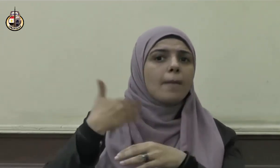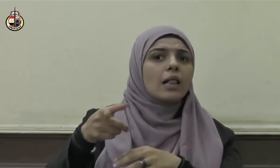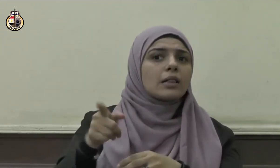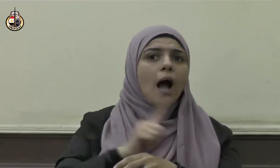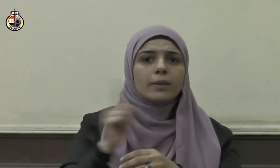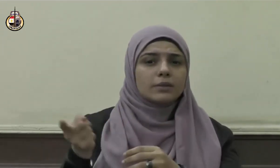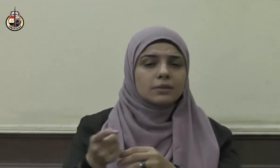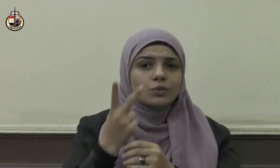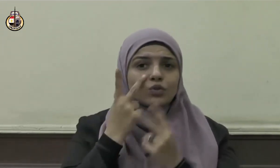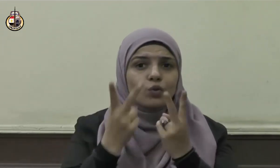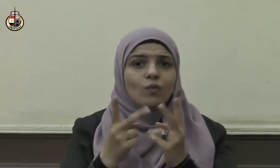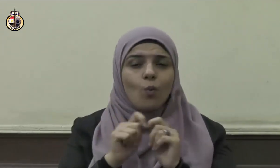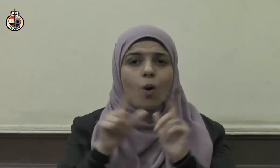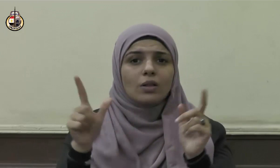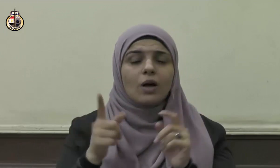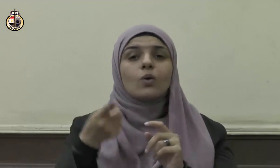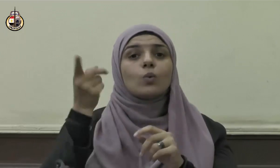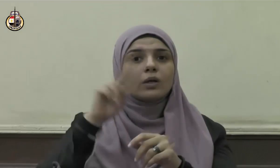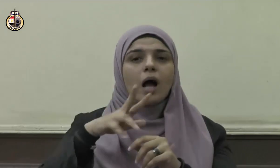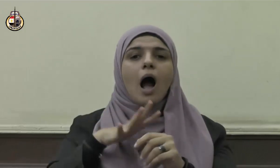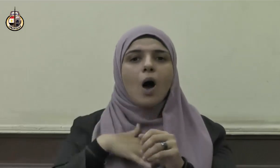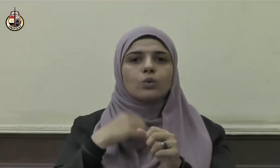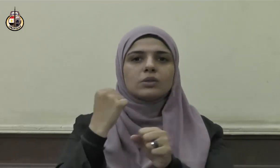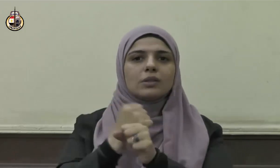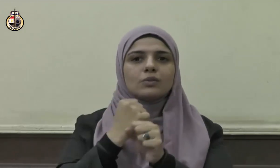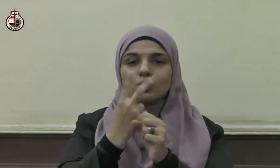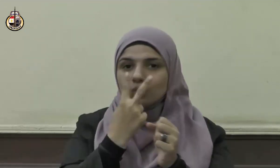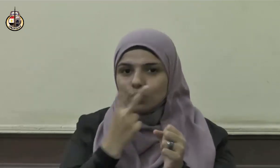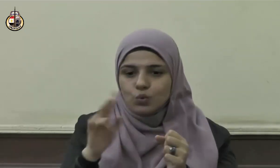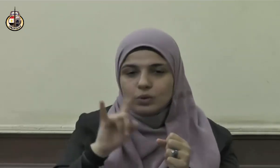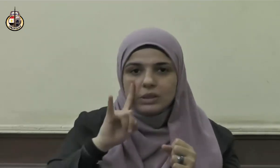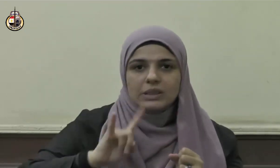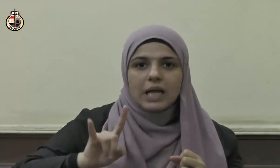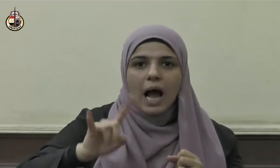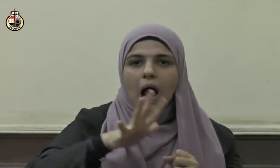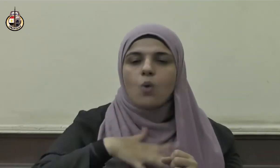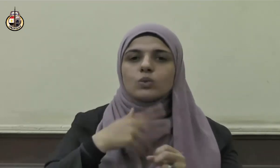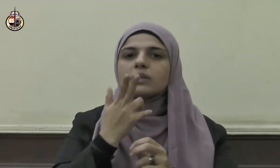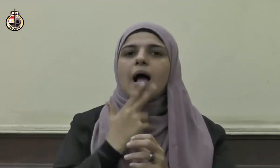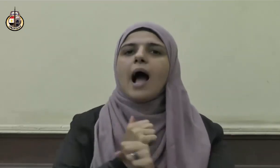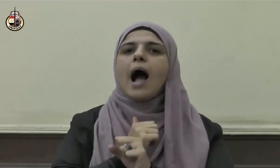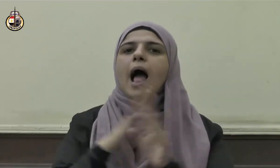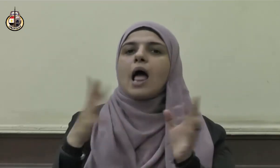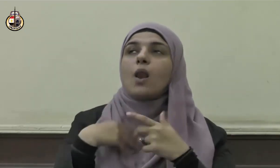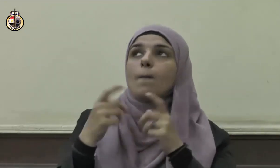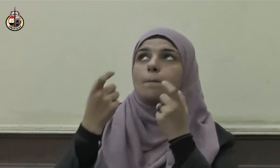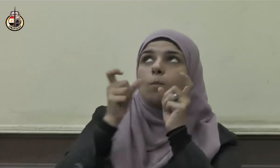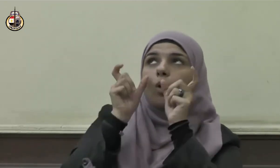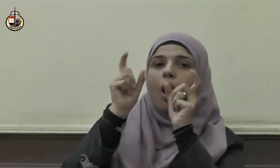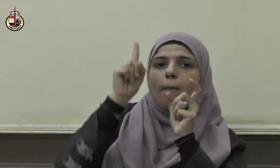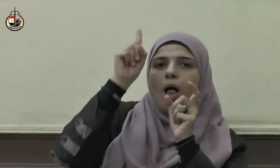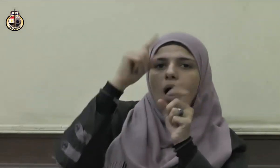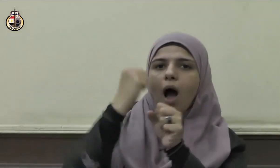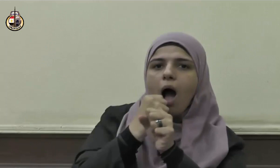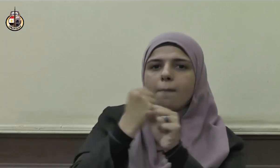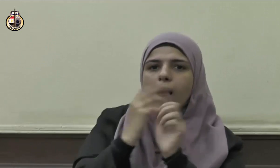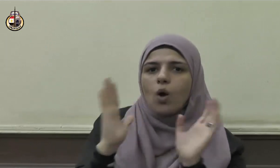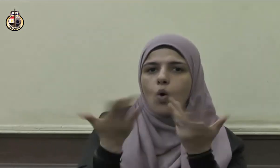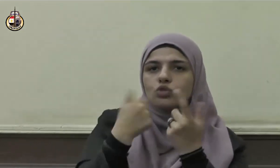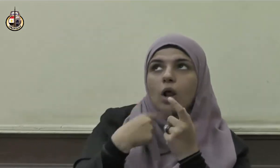ومنها تحري الحلال ومراقبة الله تعالى في كل الأمور.